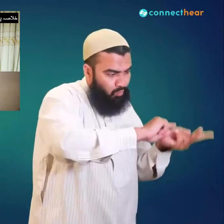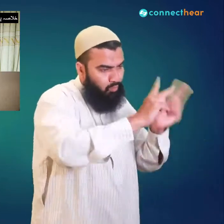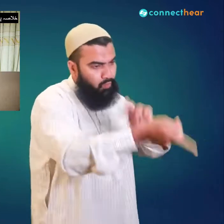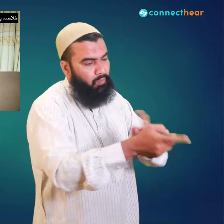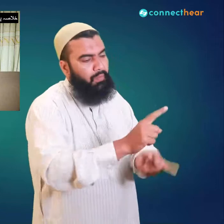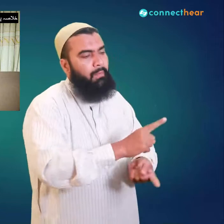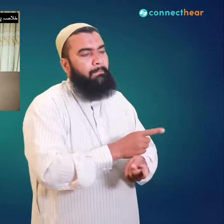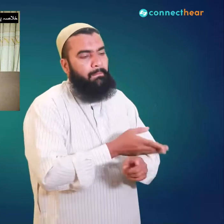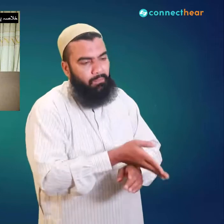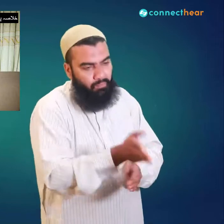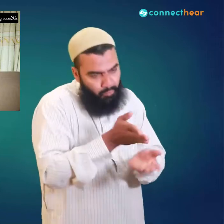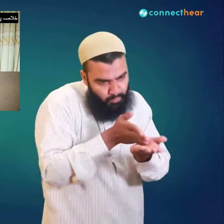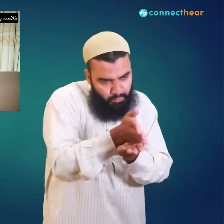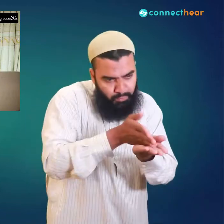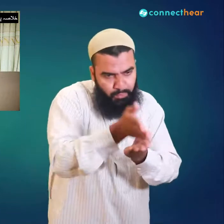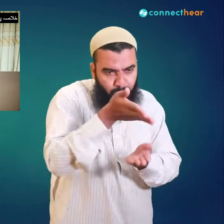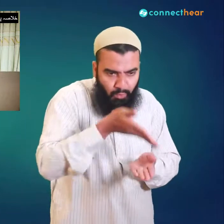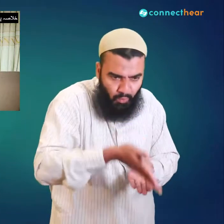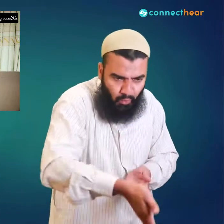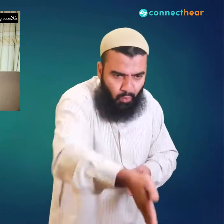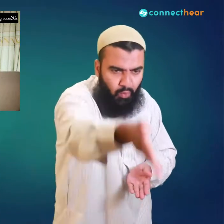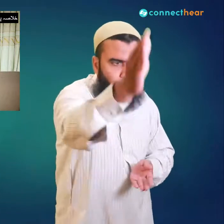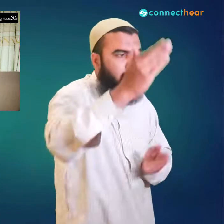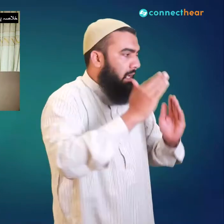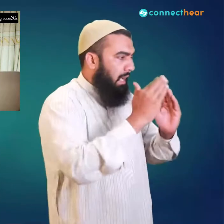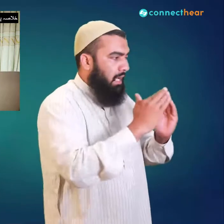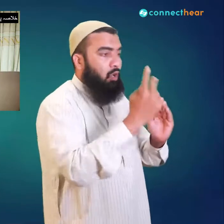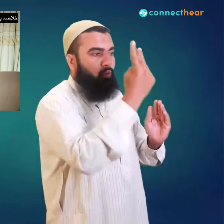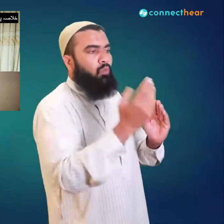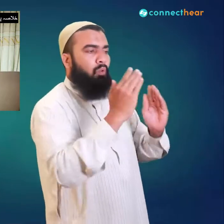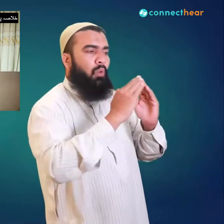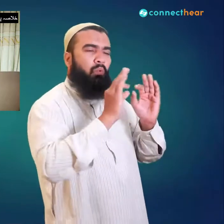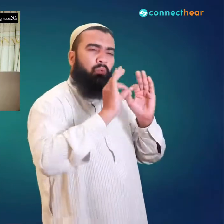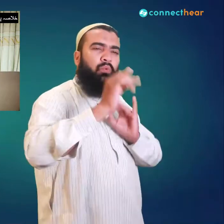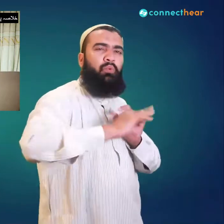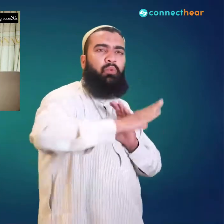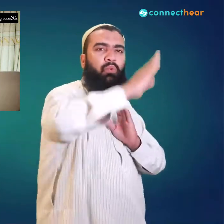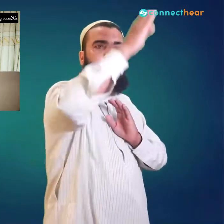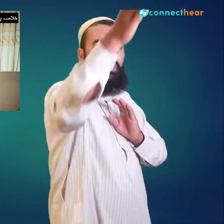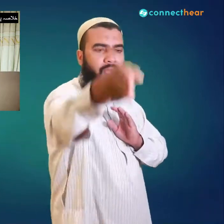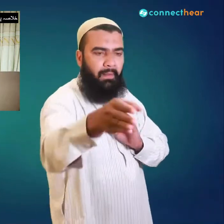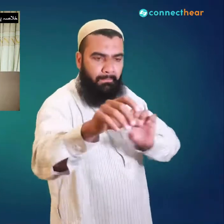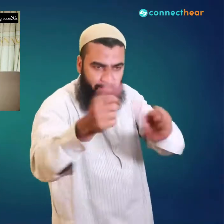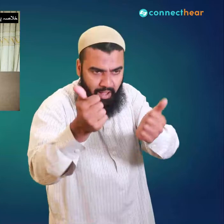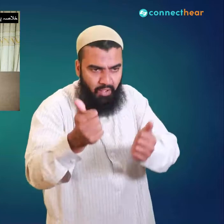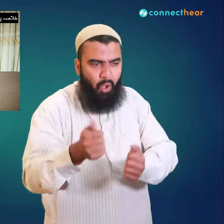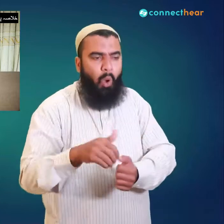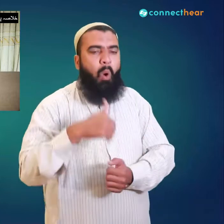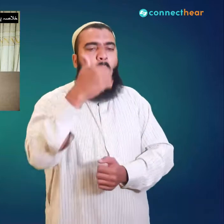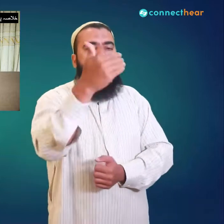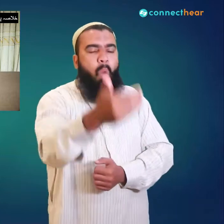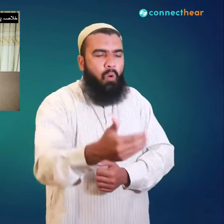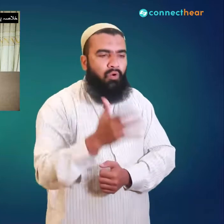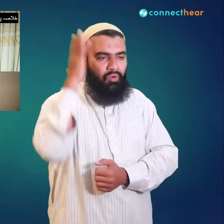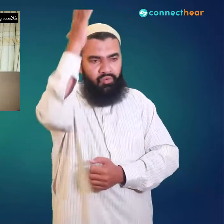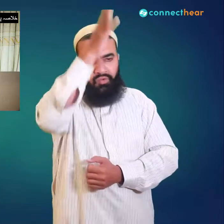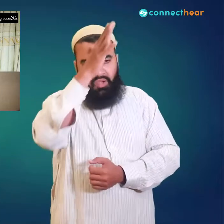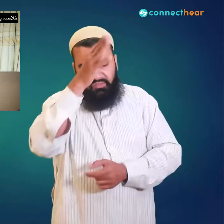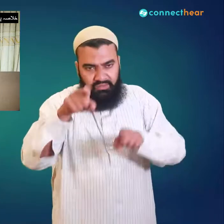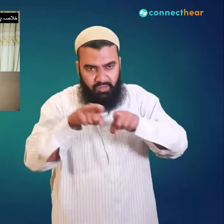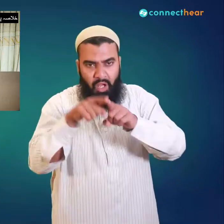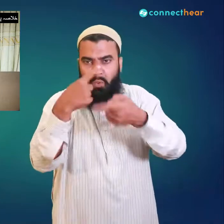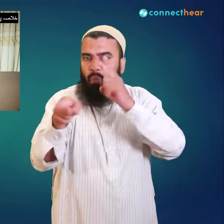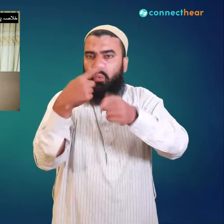ایمان لانے والے، ہجرت کرنے والے، اللہ کی راہ میں جہاد کرنے والے اور جہاد کرنے والوں کی مدد کرنے والے،